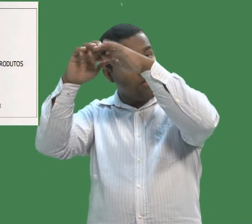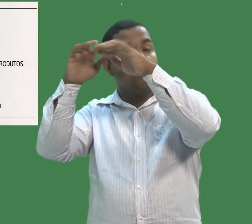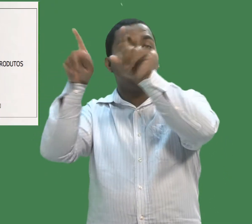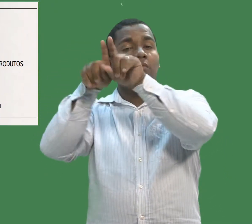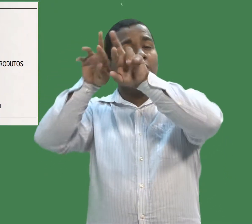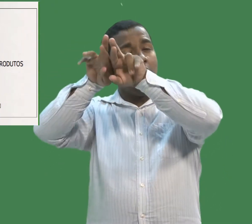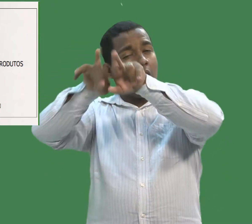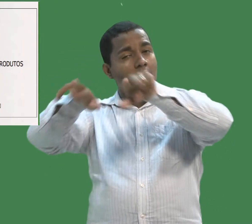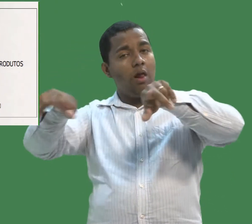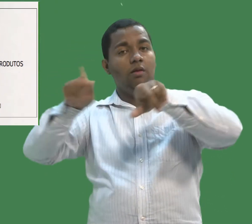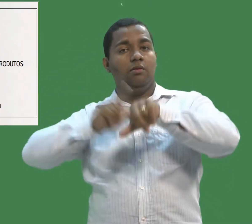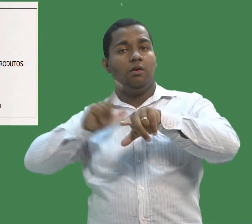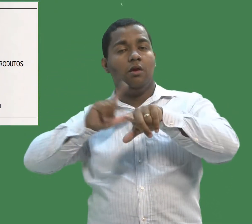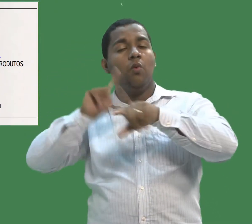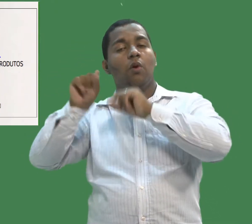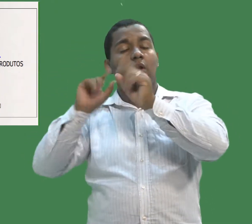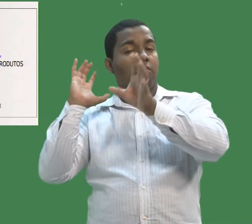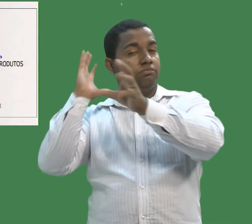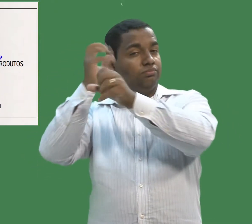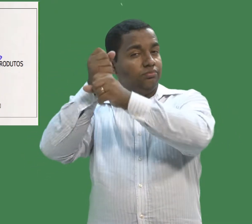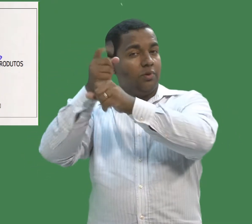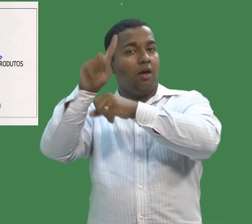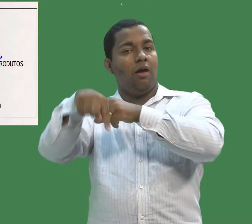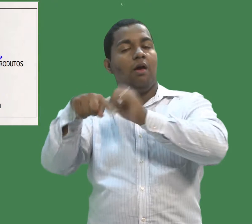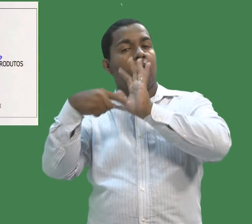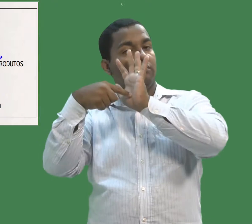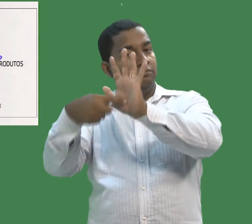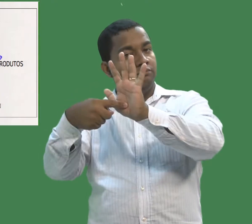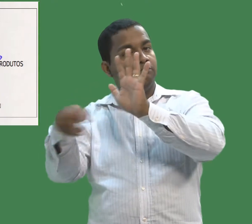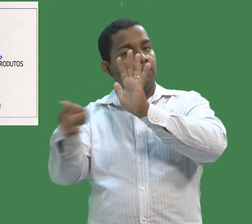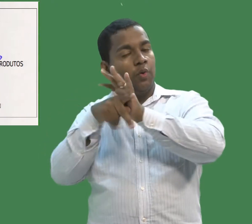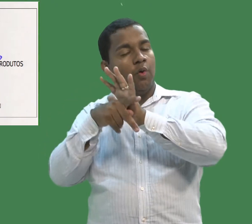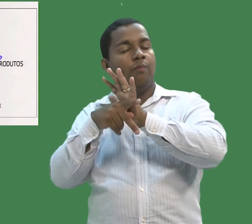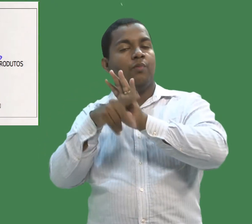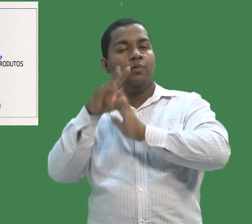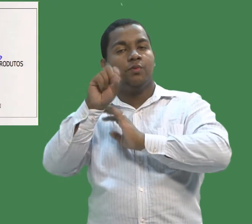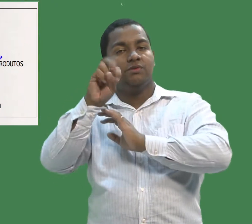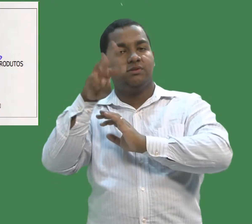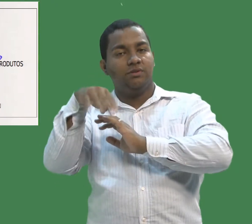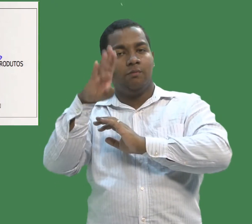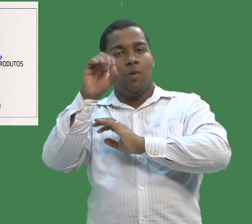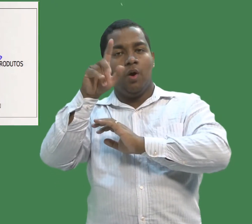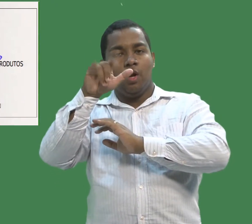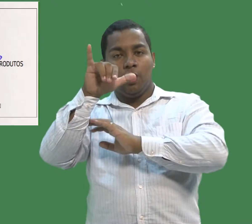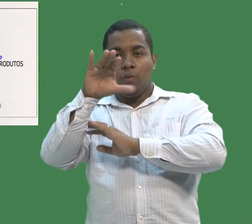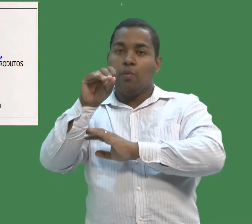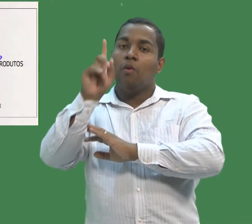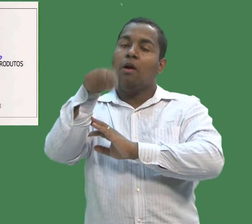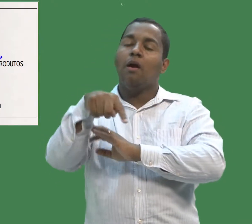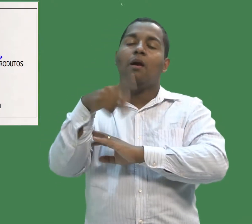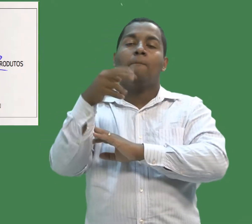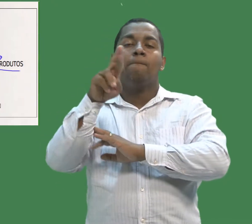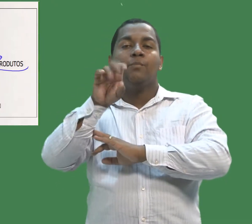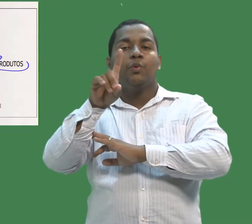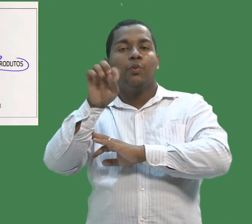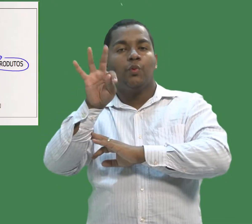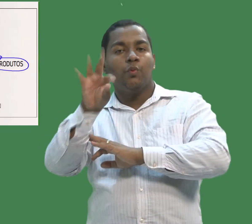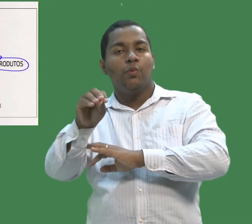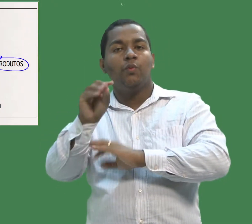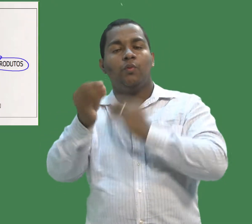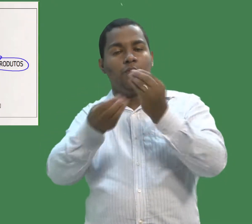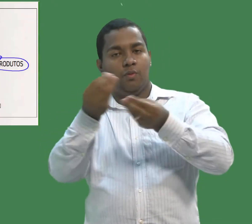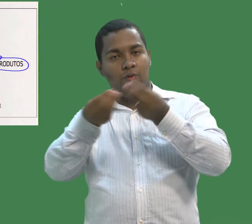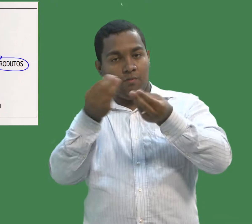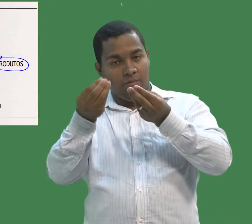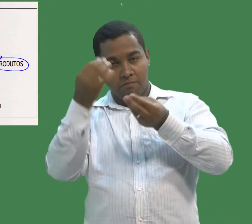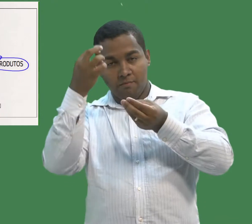né? E depois temos aqui os produtos resultantes desse processo, né? Então, através da representação simbólica, vamos chegar a um objetivo final,